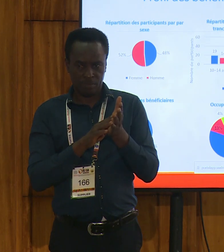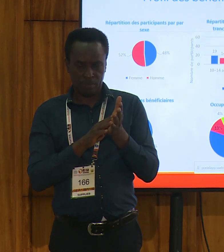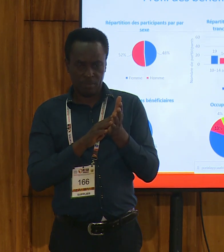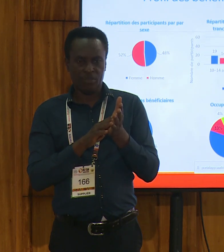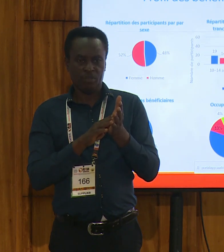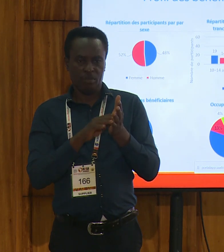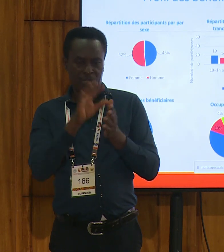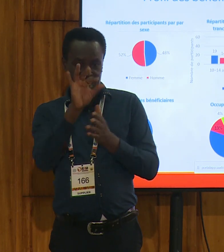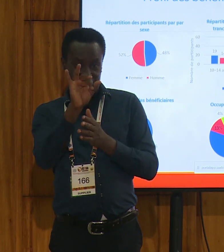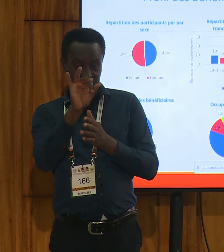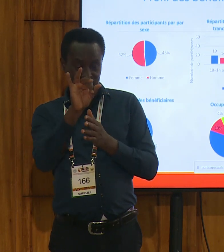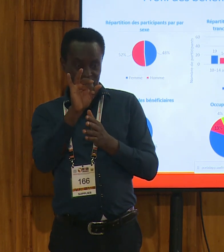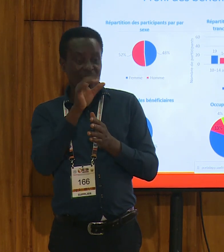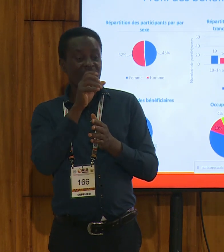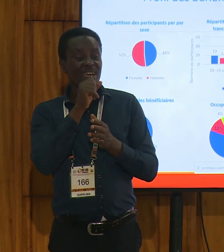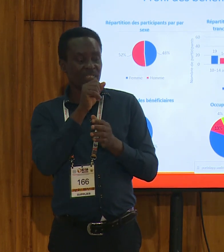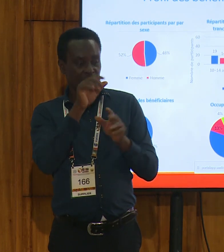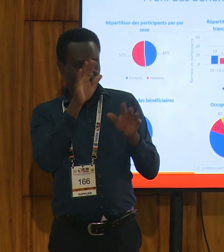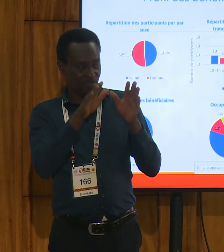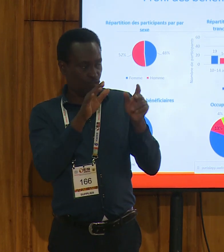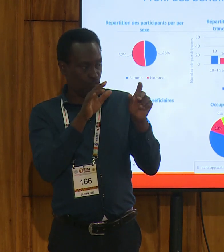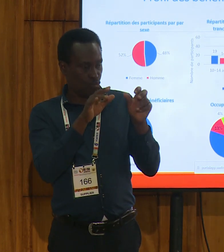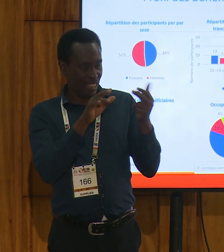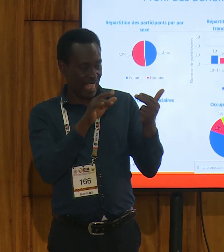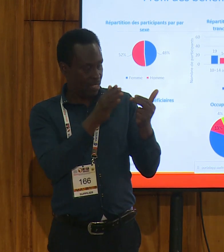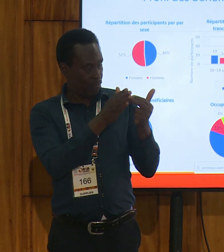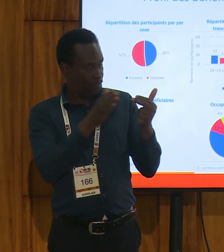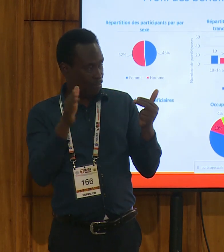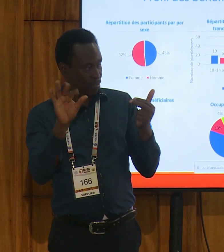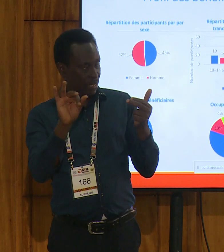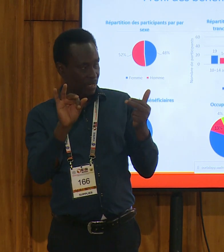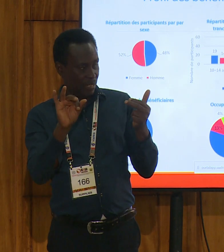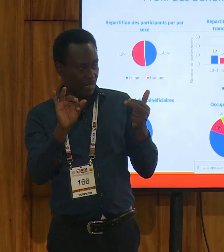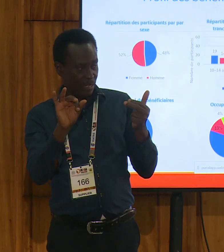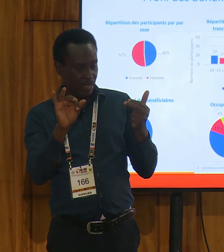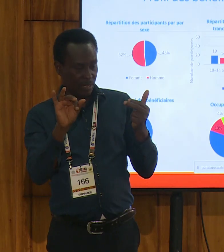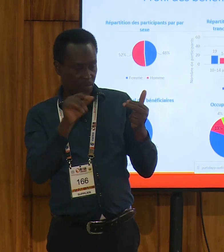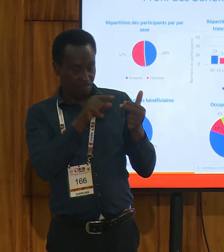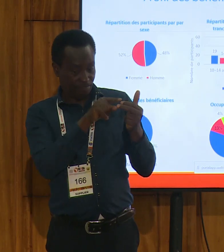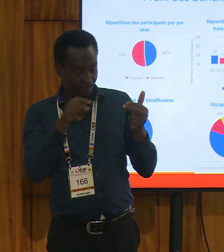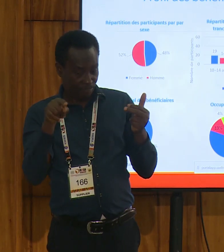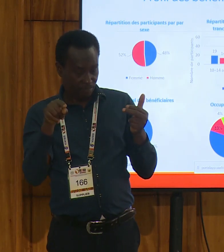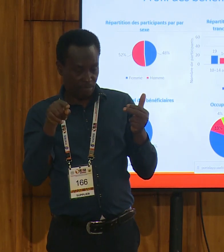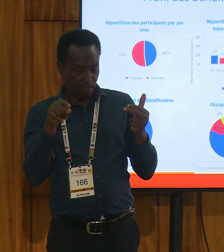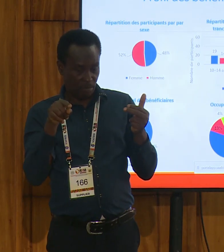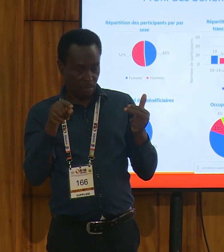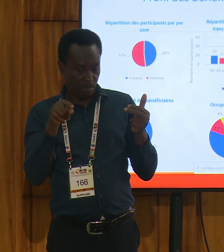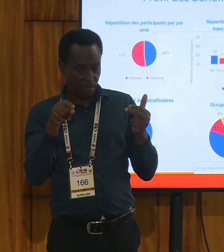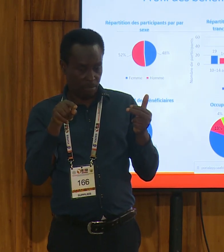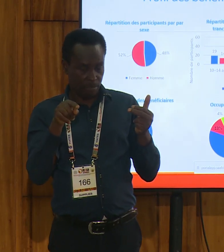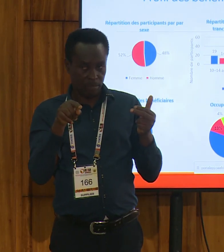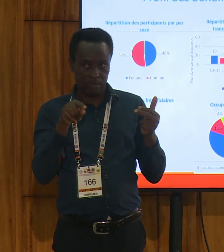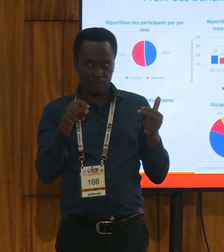19 ans, avec une population majoritairement adolescente célibataire en milieu scolaire.